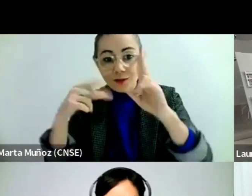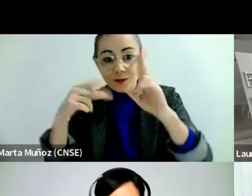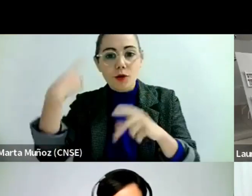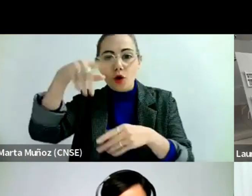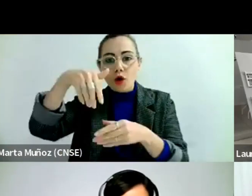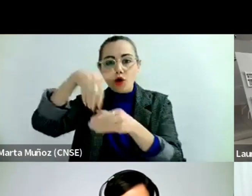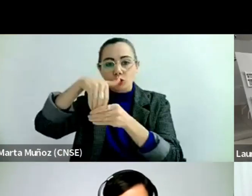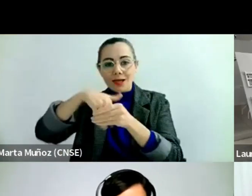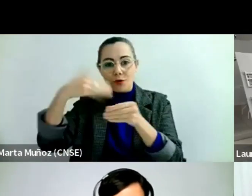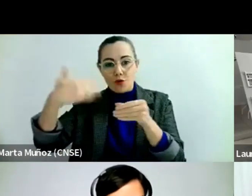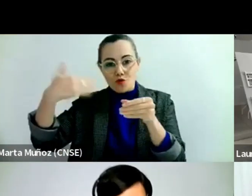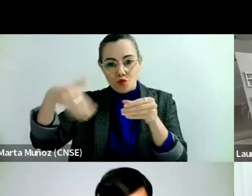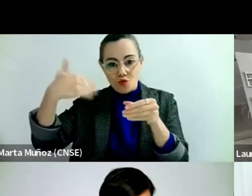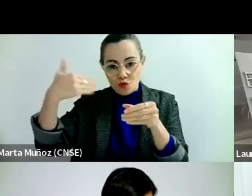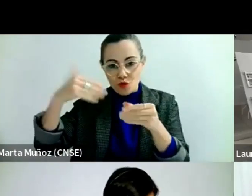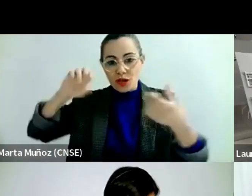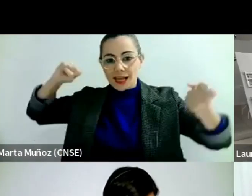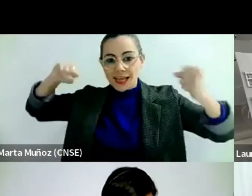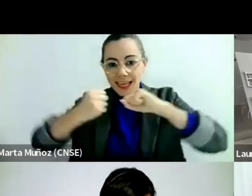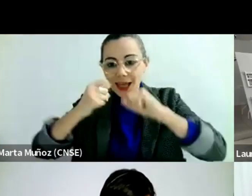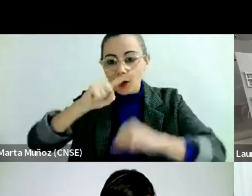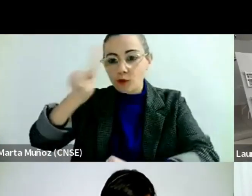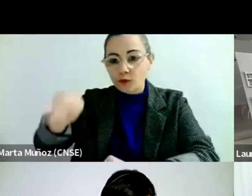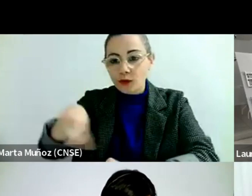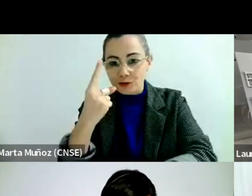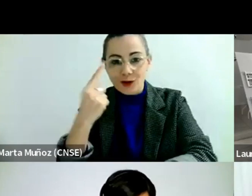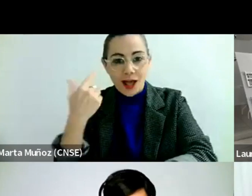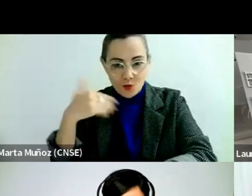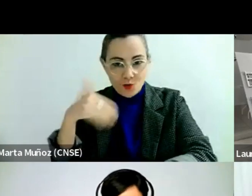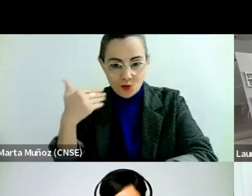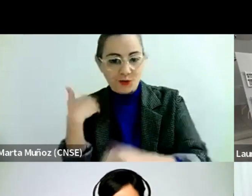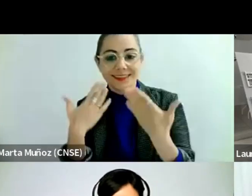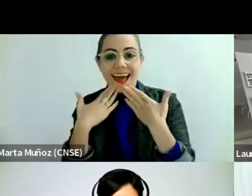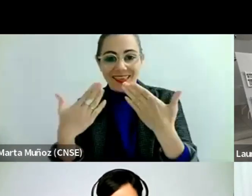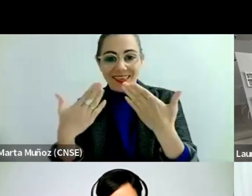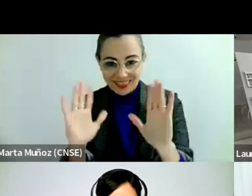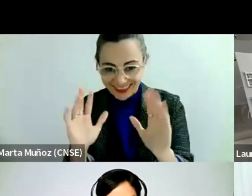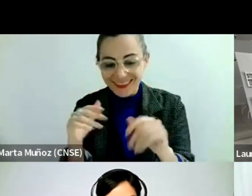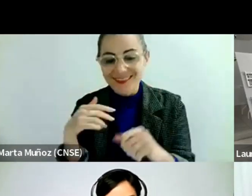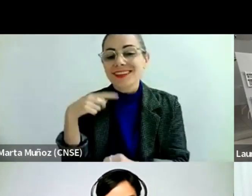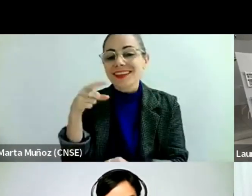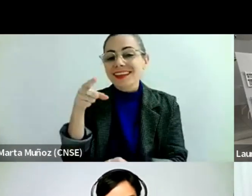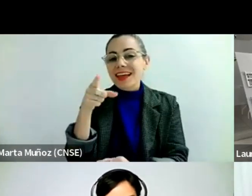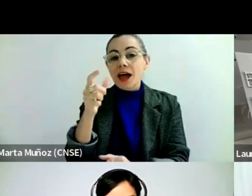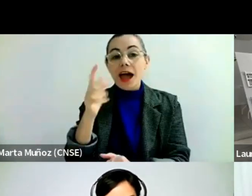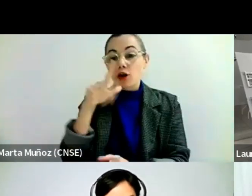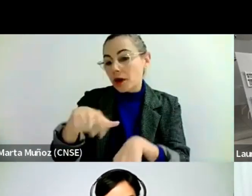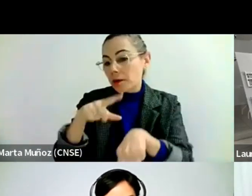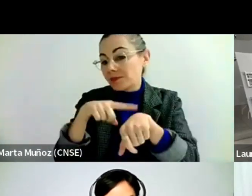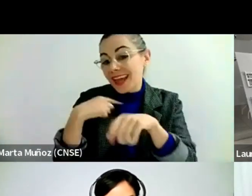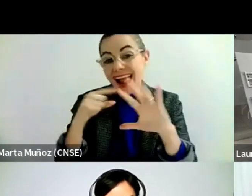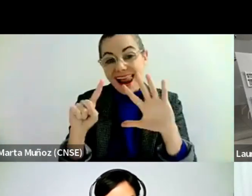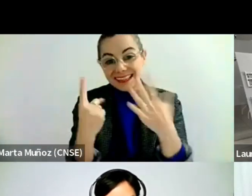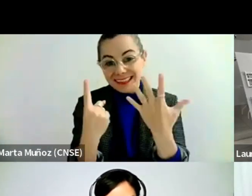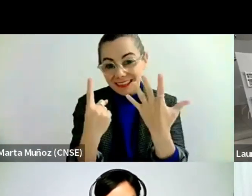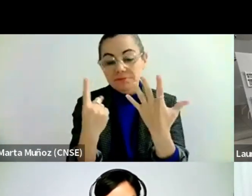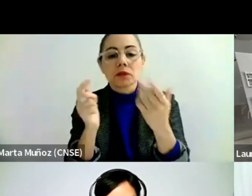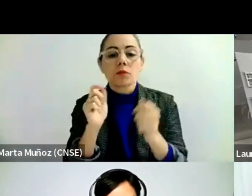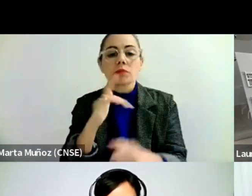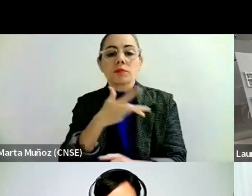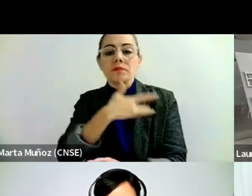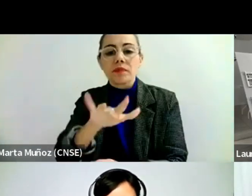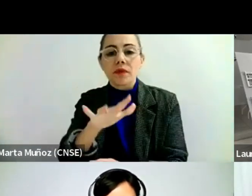Muchísimas gracias. Justo hemos tenido 1 hora y ha sido un contenido muy denso para 1 hora. Muchas gracias por